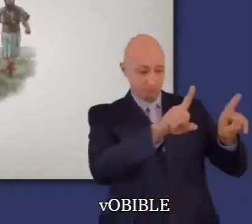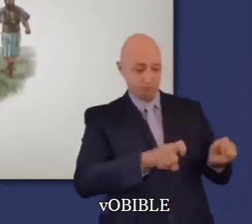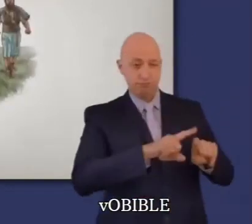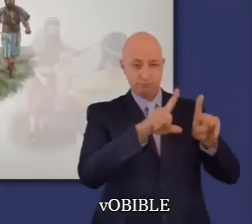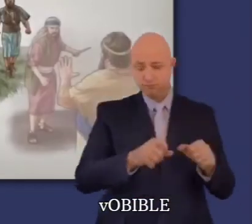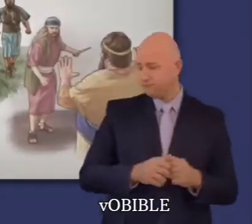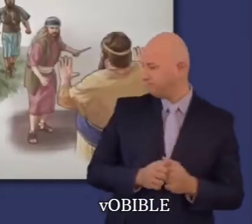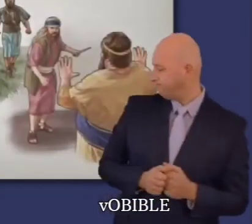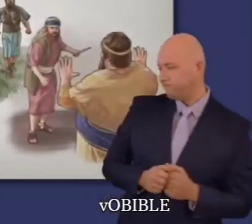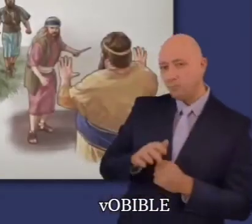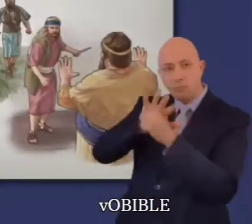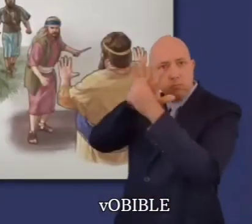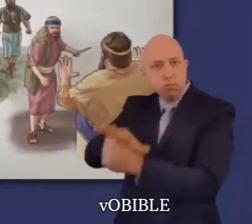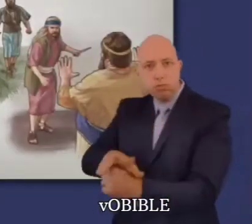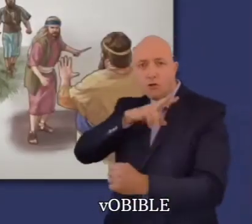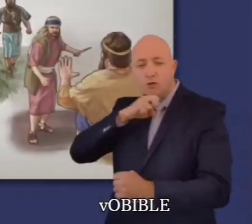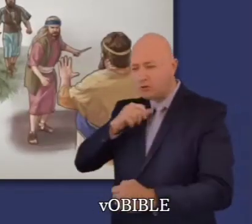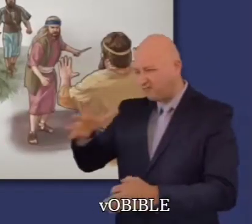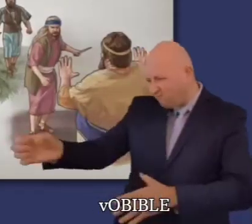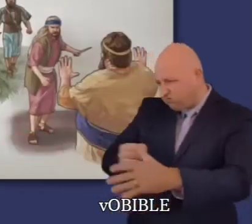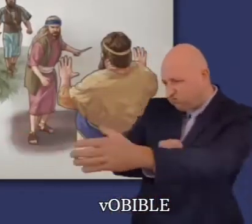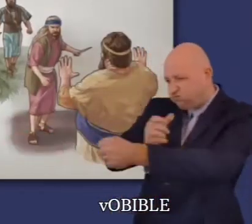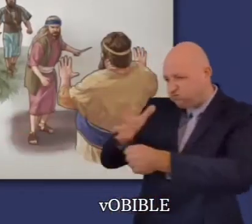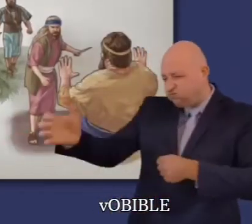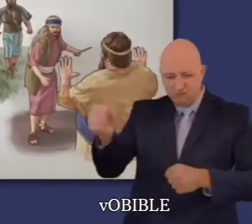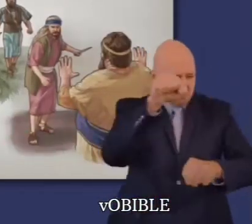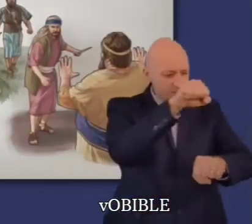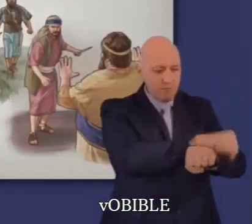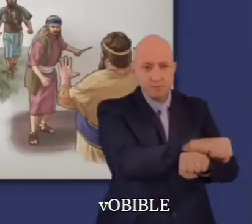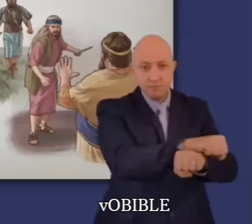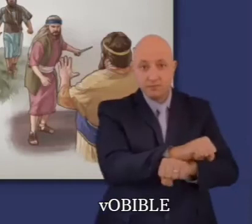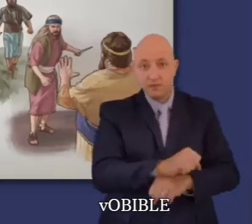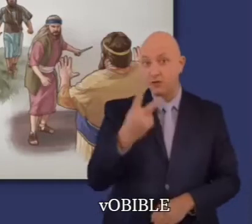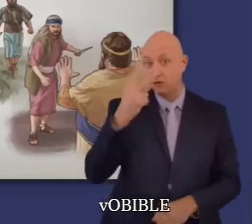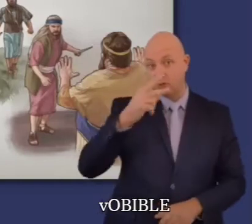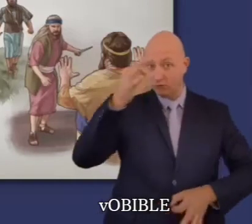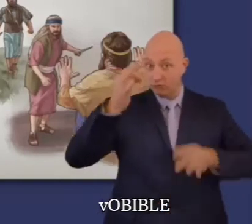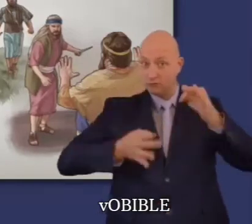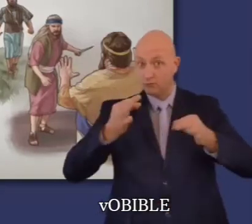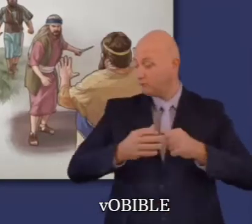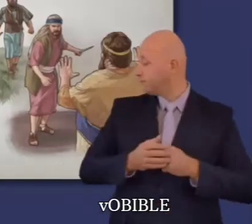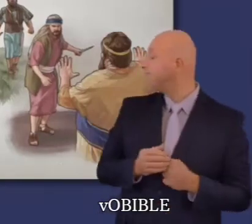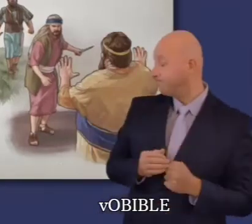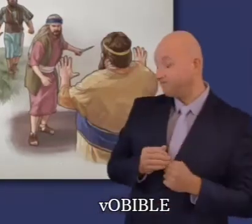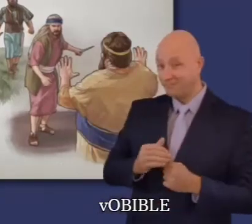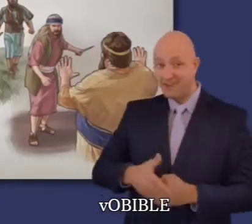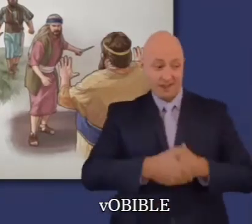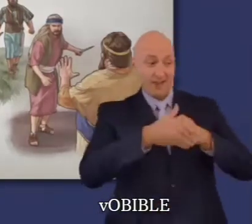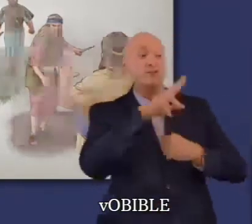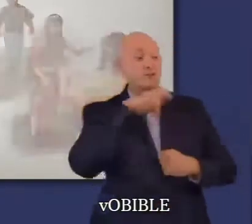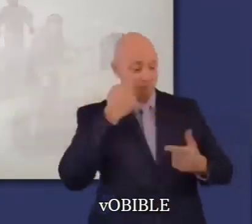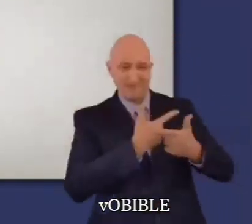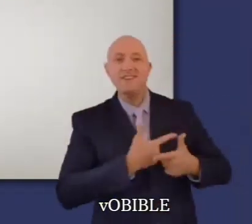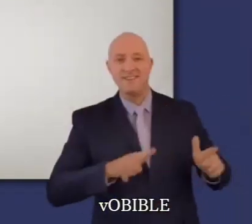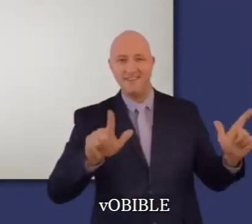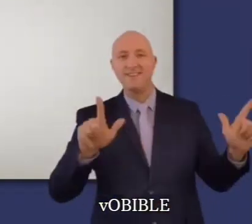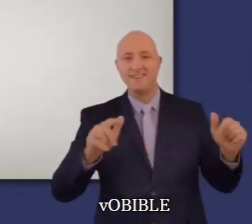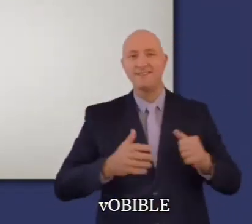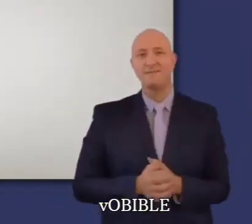Le saviez-vous? Les juges dont parle ce livre étaient des hommes de foi qui, tout en dirigeant et en délivrant le peuple de